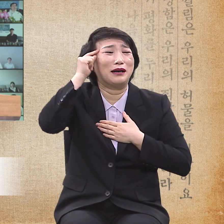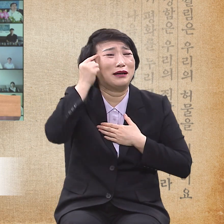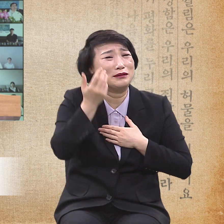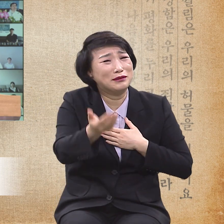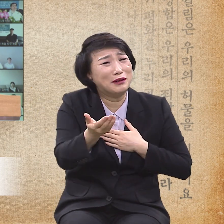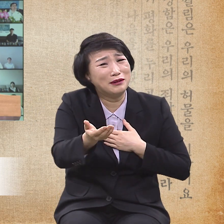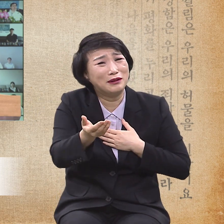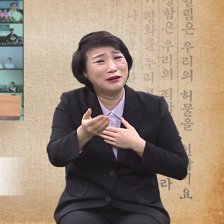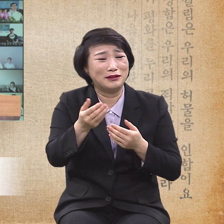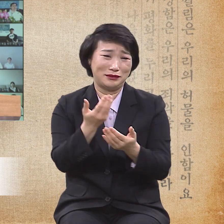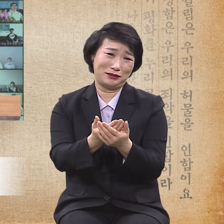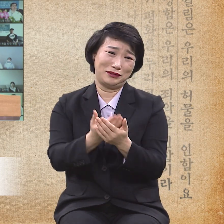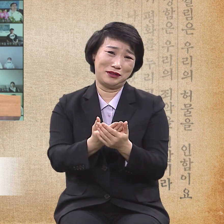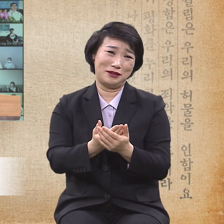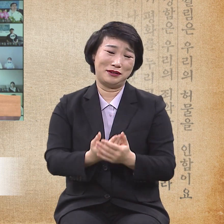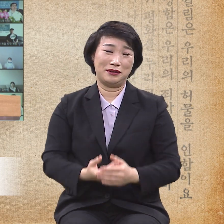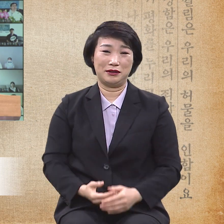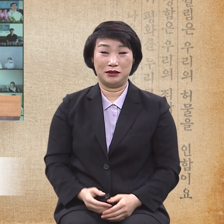생각하소서.